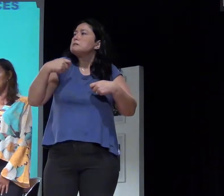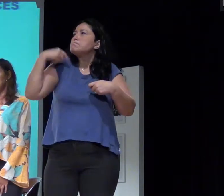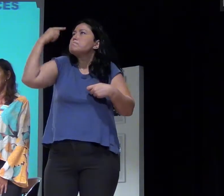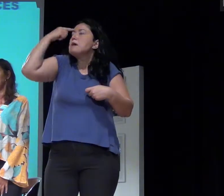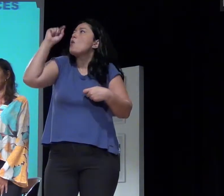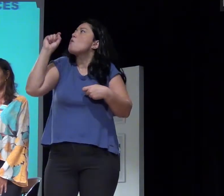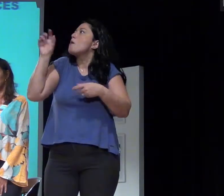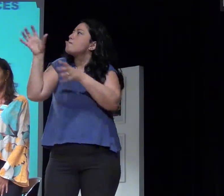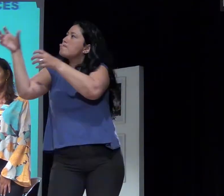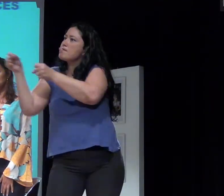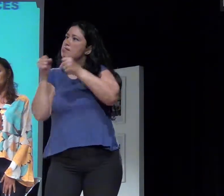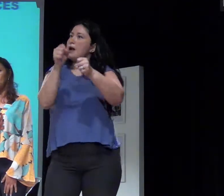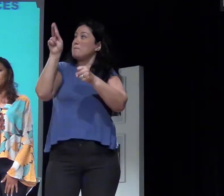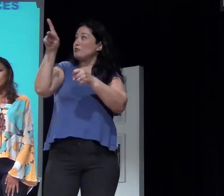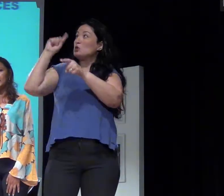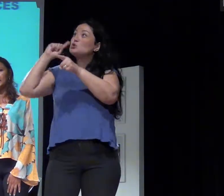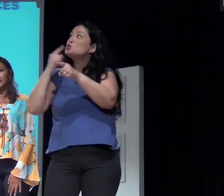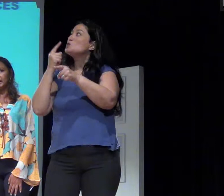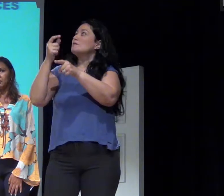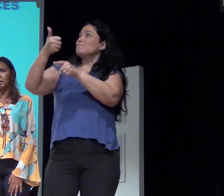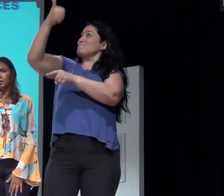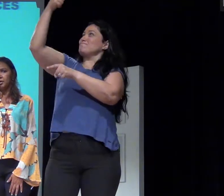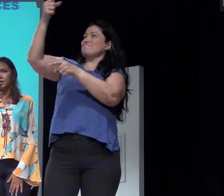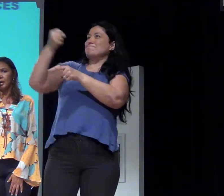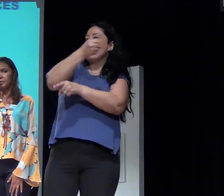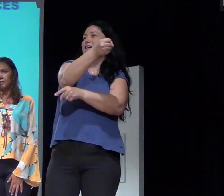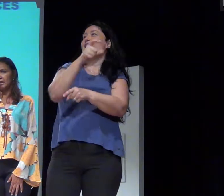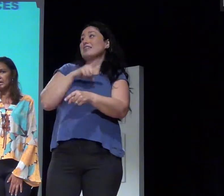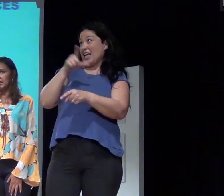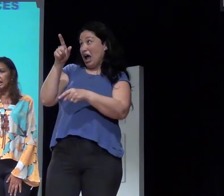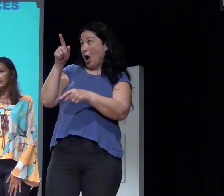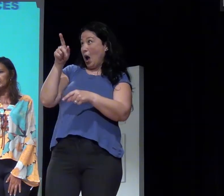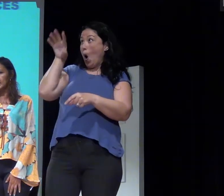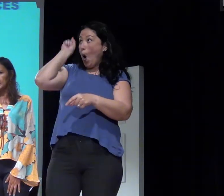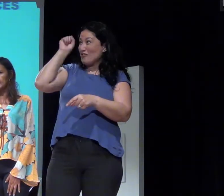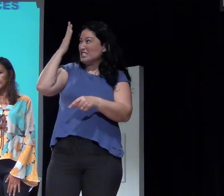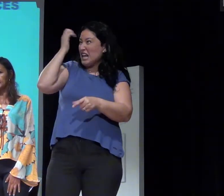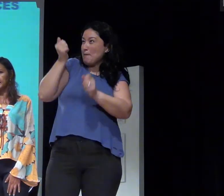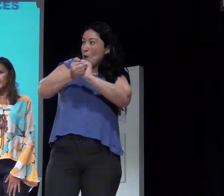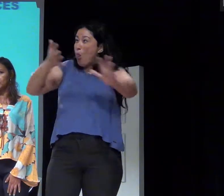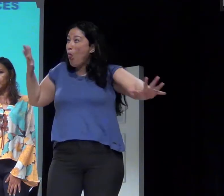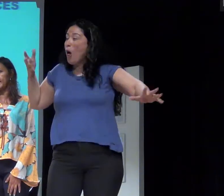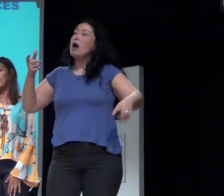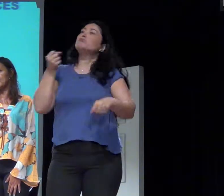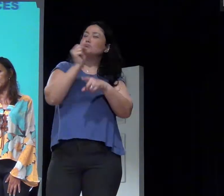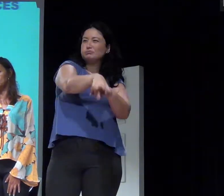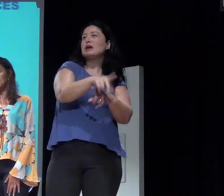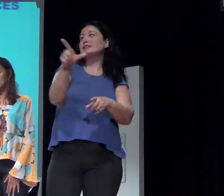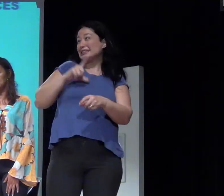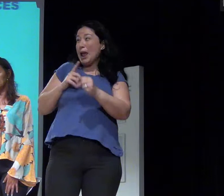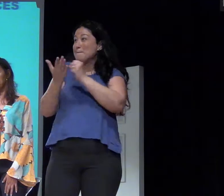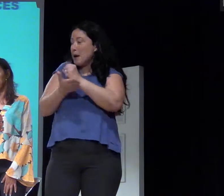privilegia professor surdo, ouvintes que tenham realmente a proficiência na Libras, né, que tem esse, porque é